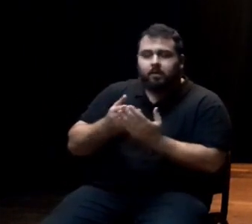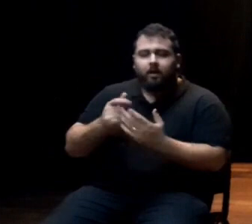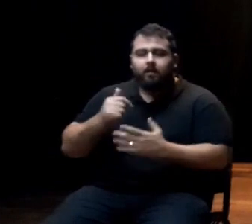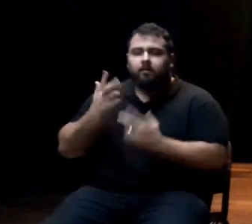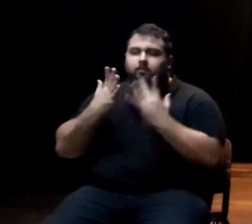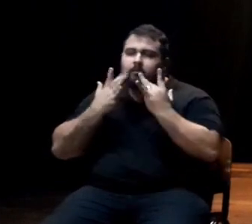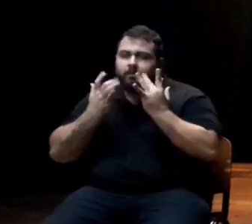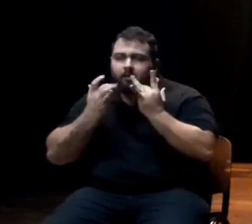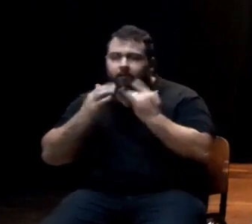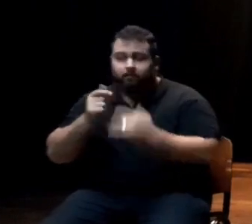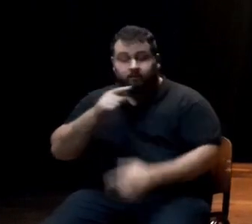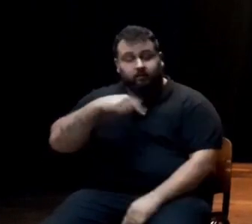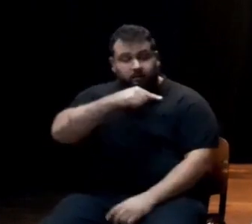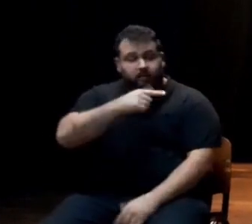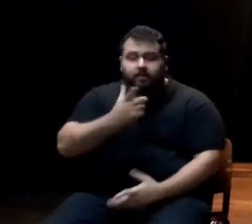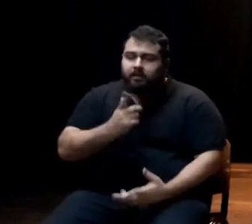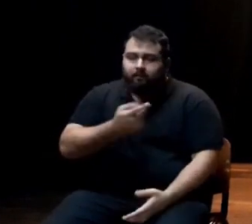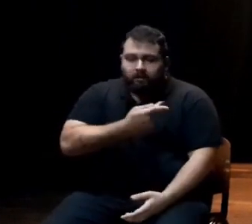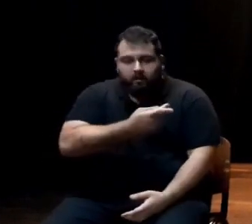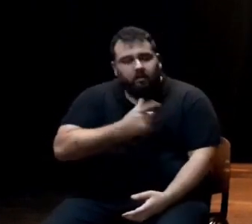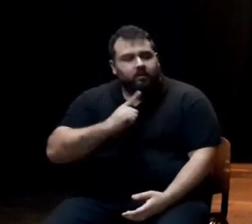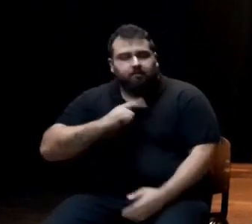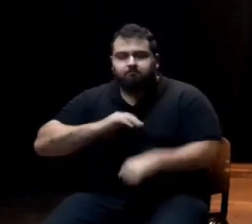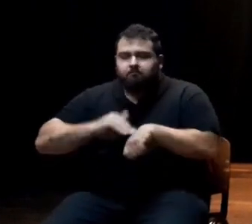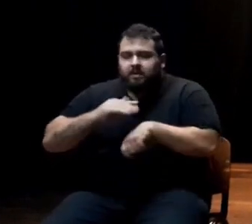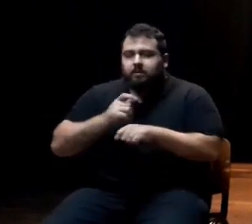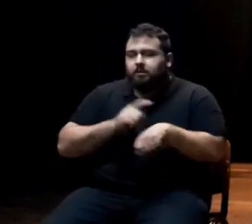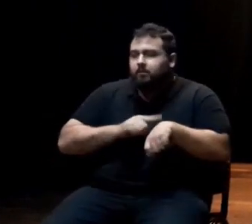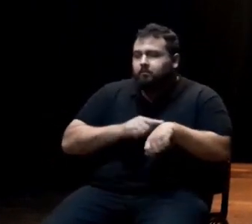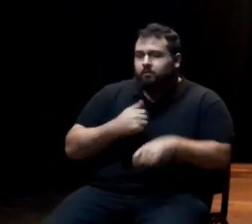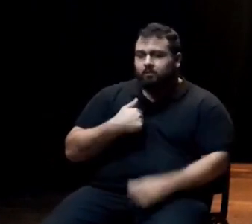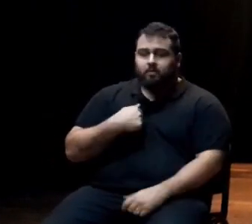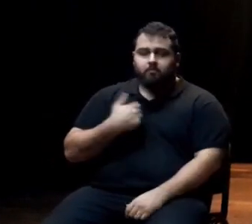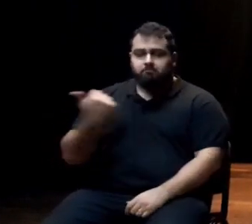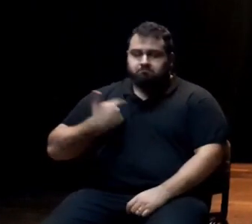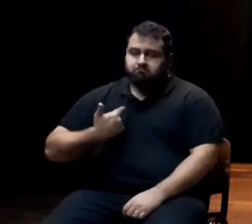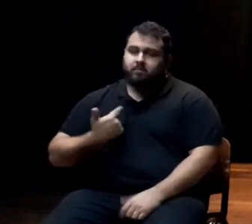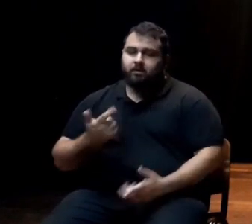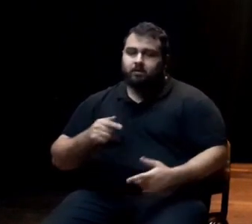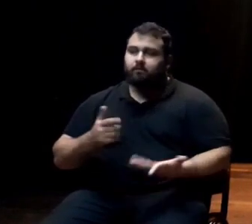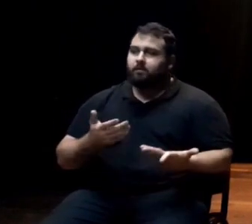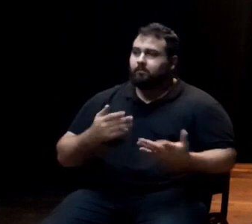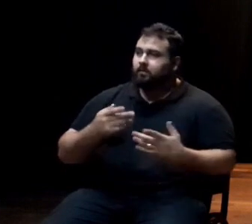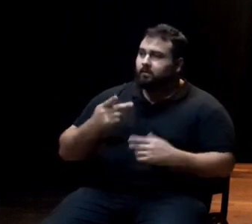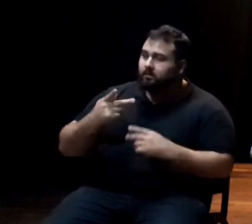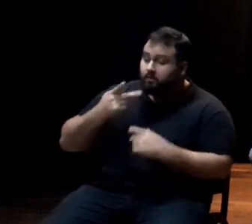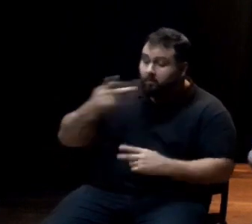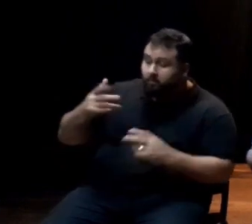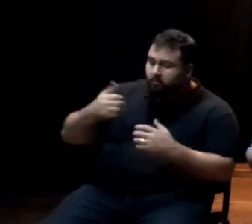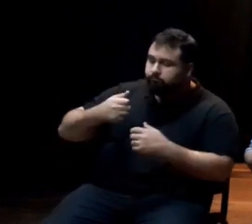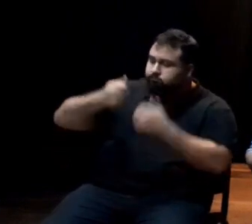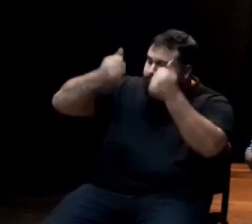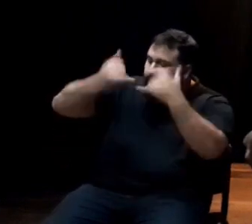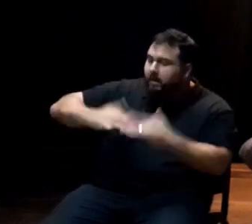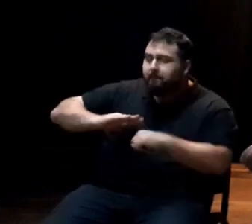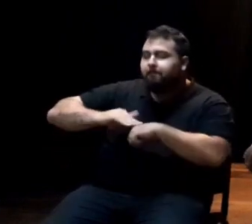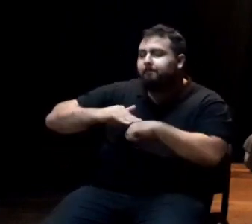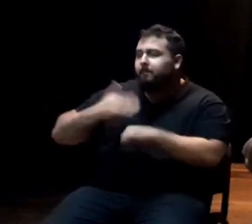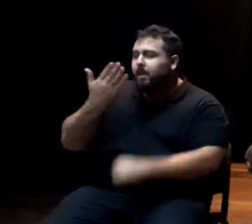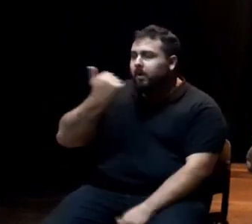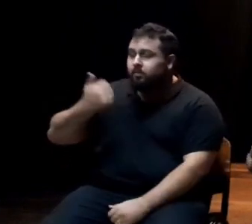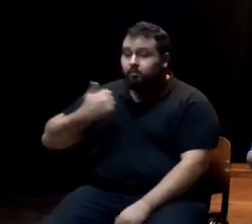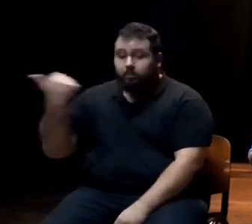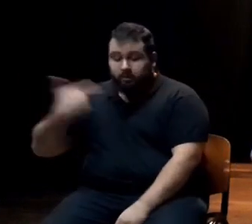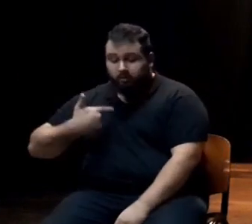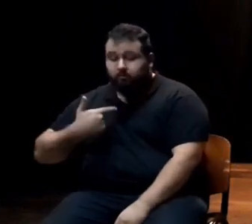que aí vocês estão há muito mais tempo do que eu nisso, vão poder falar muito melhor do que eu, ele se completa na interpretação e